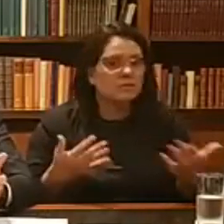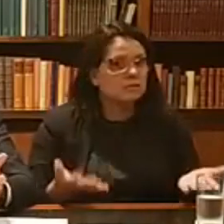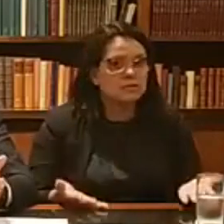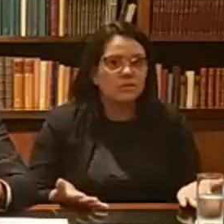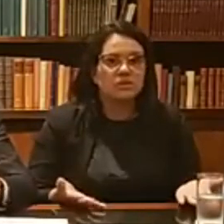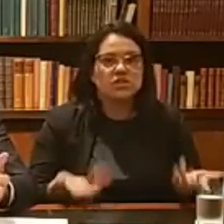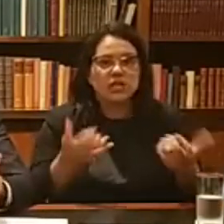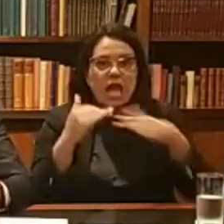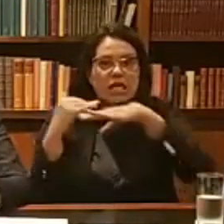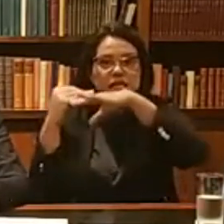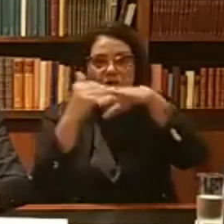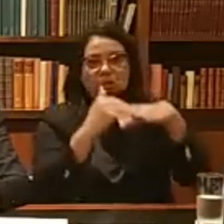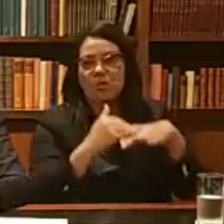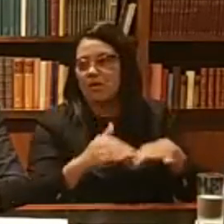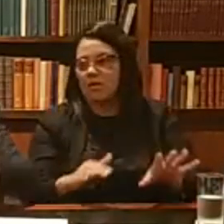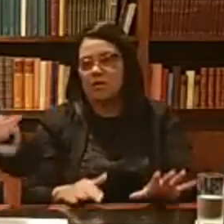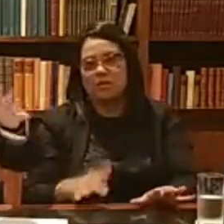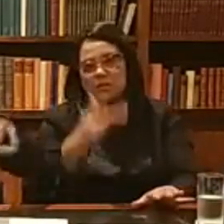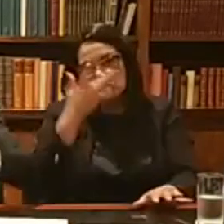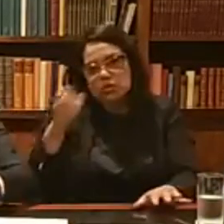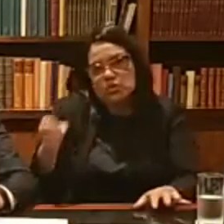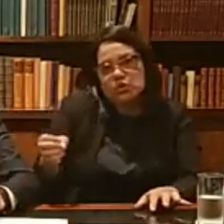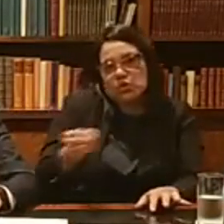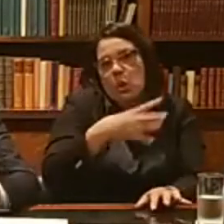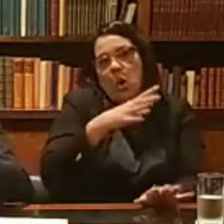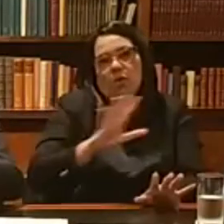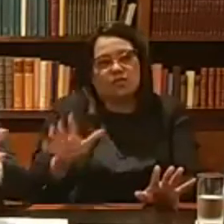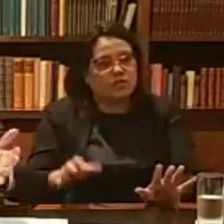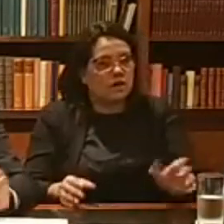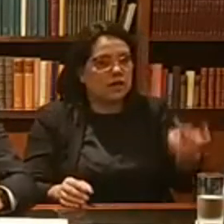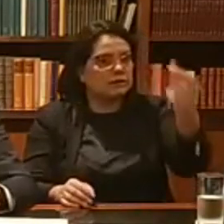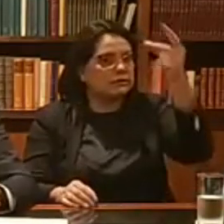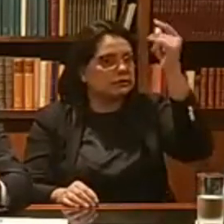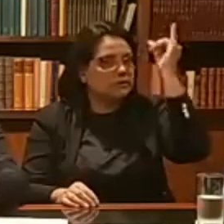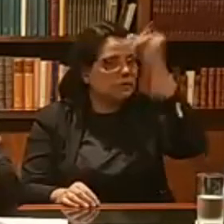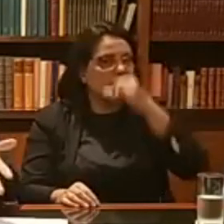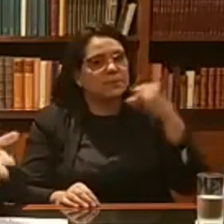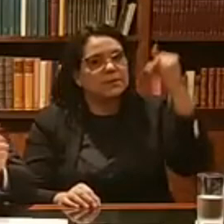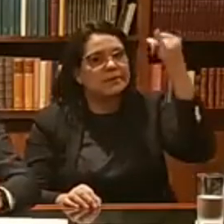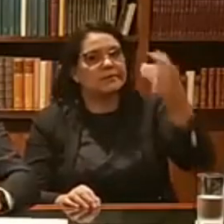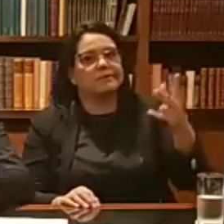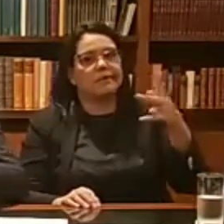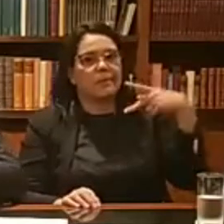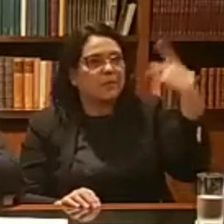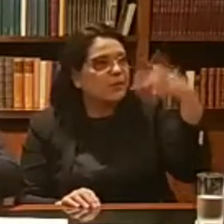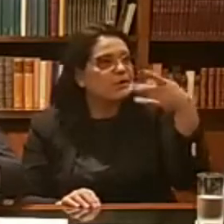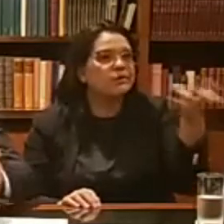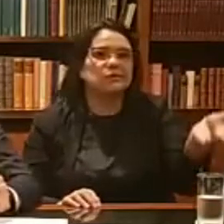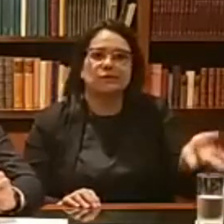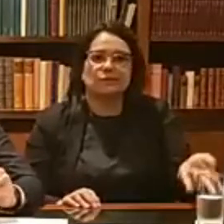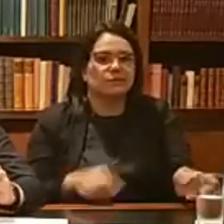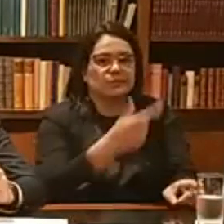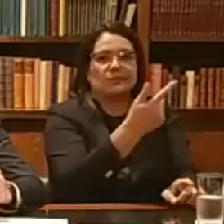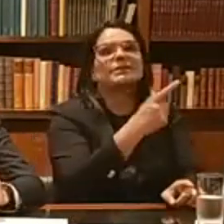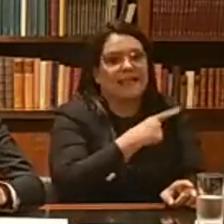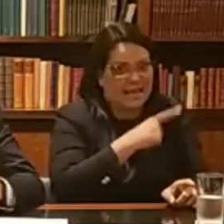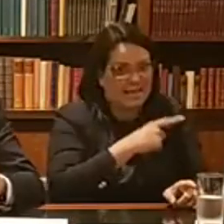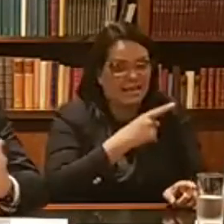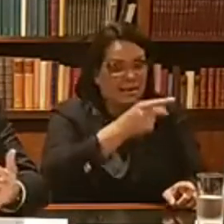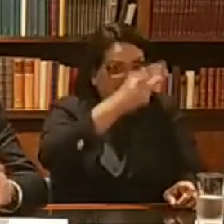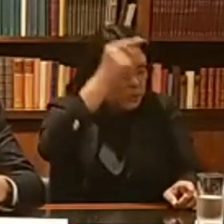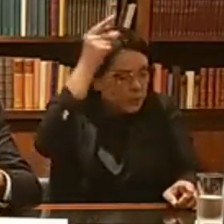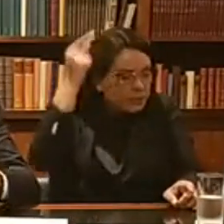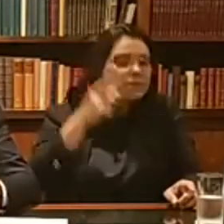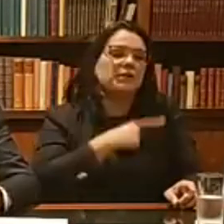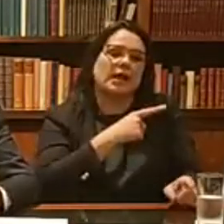situação de igualdade, não tendo. Quem é o novo, está na política, é o velho. Agora, o velho político, ele vai ter dinheiro do fundo eleitoral. O novo dificilmente vai ter. Então